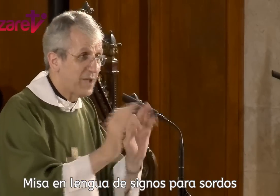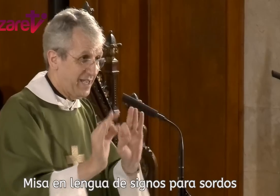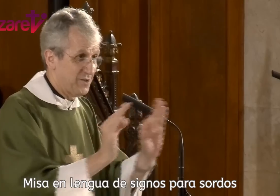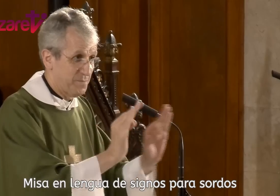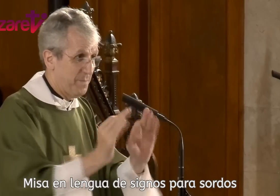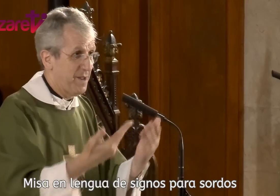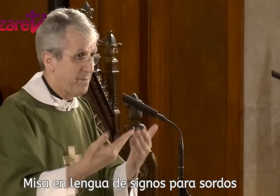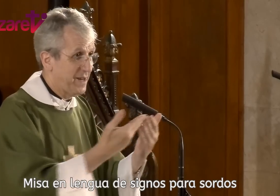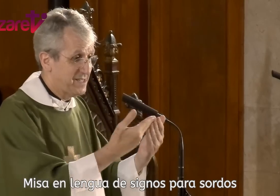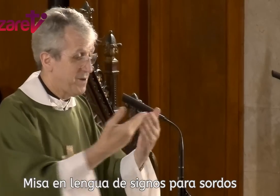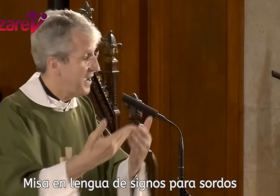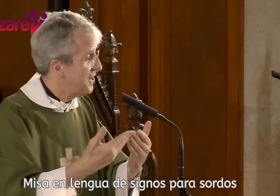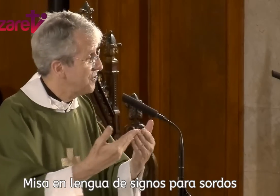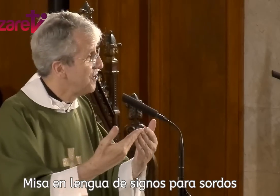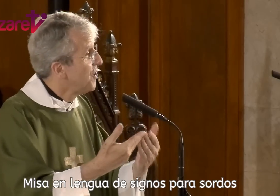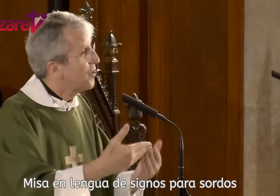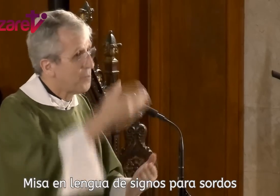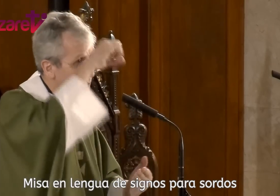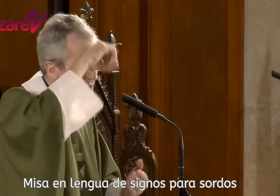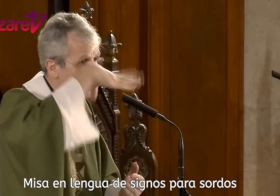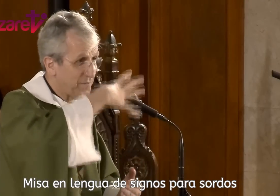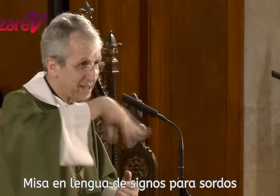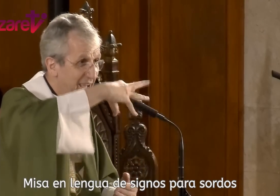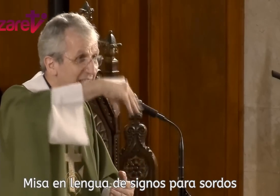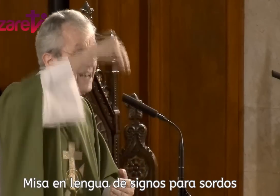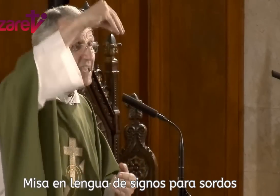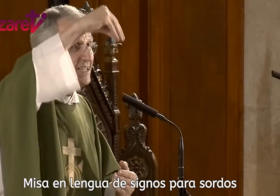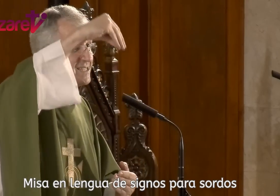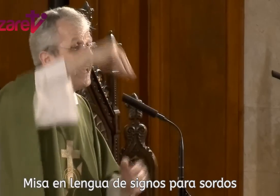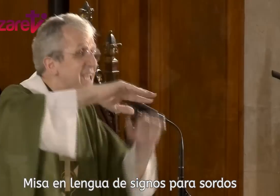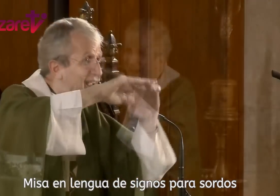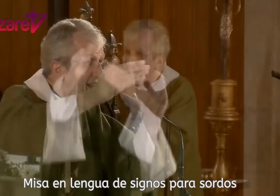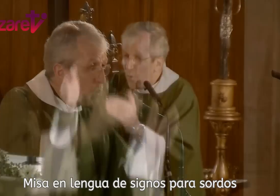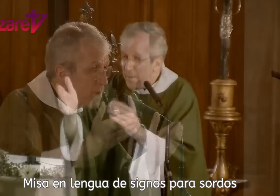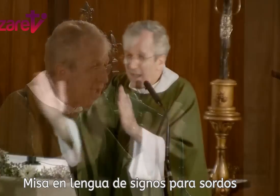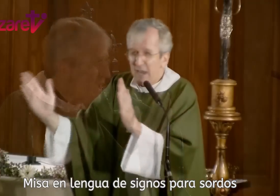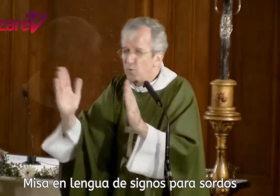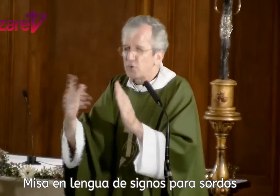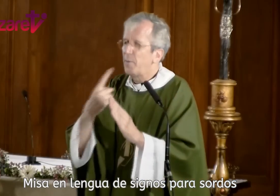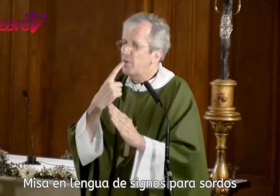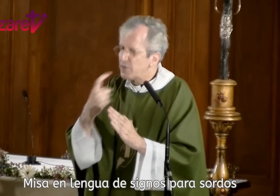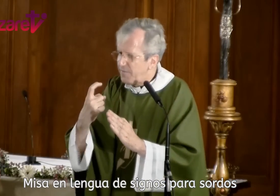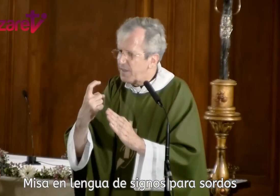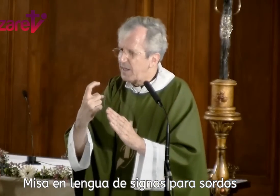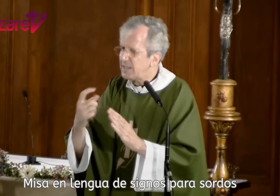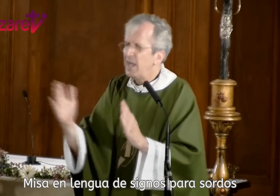que nos preparaba para este Evangelio como el profeta Elías en la cueva, en unos momentos difíciles, en